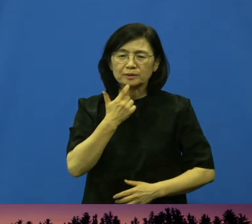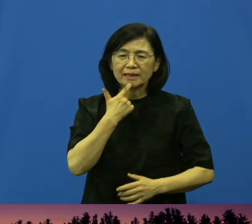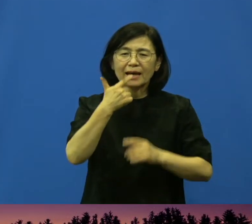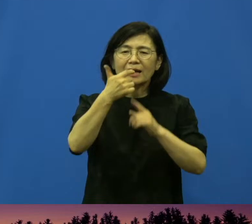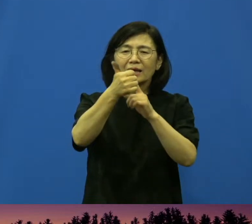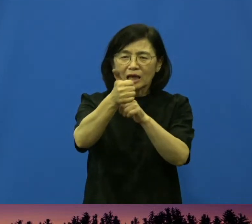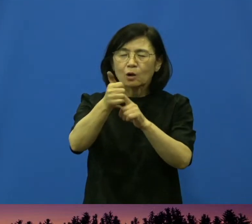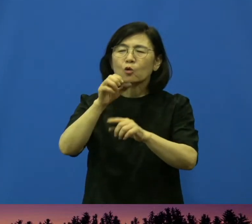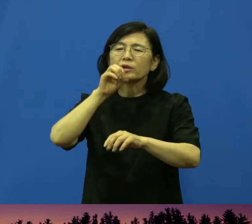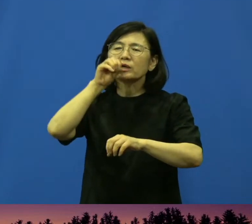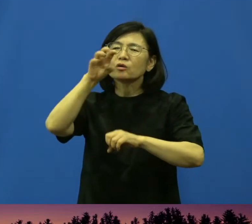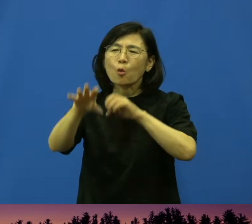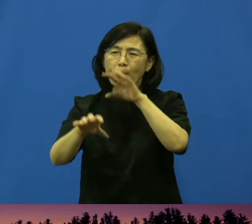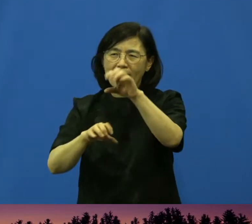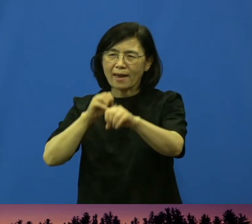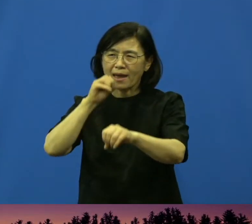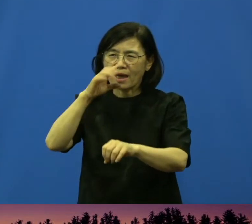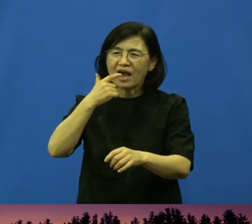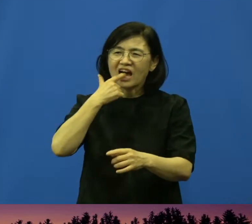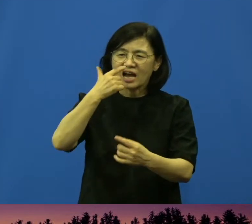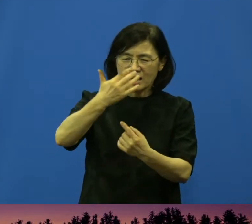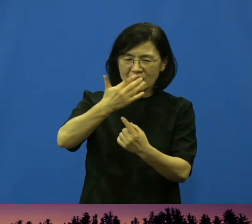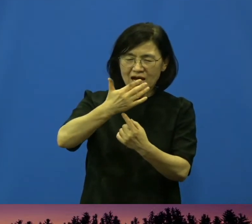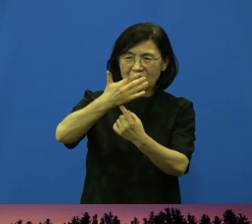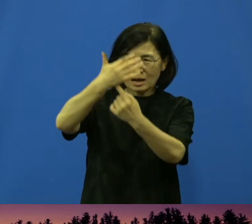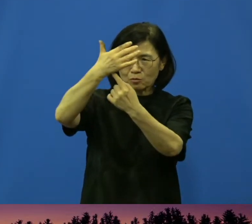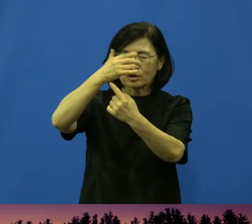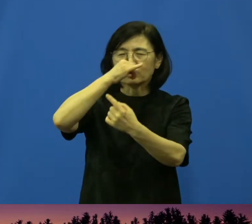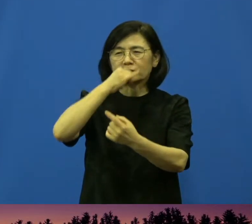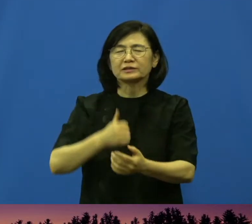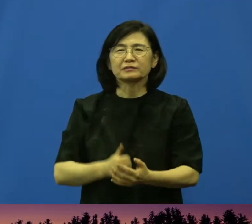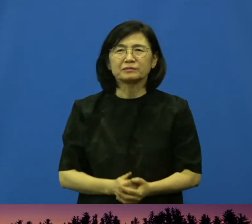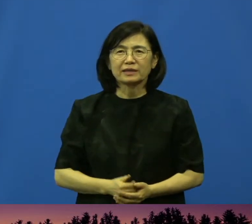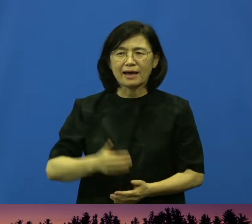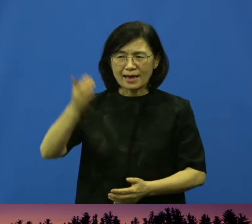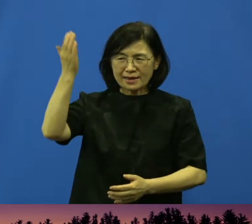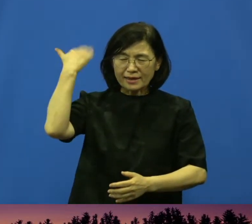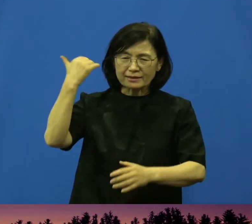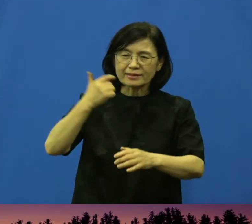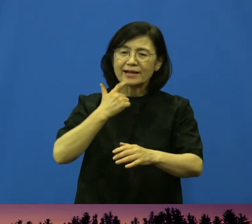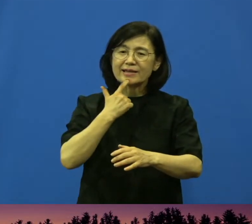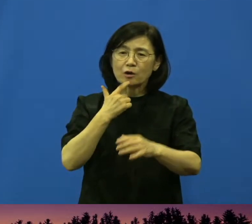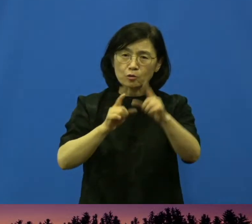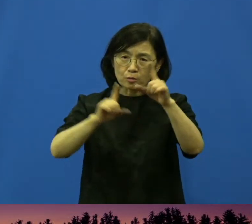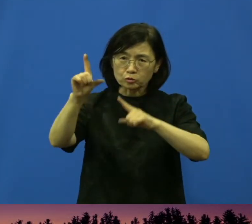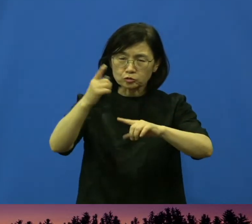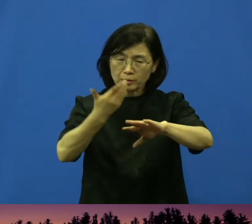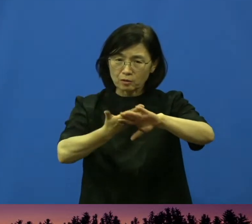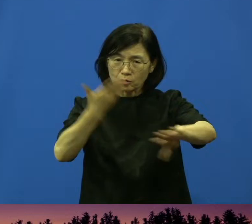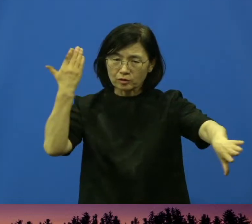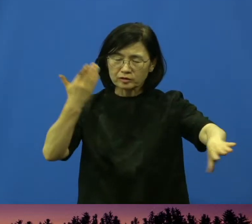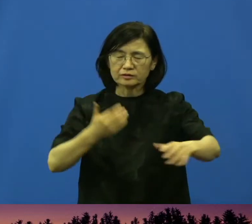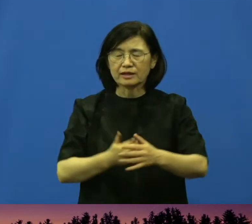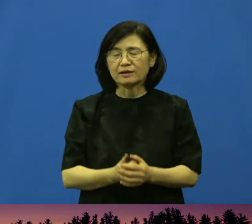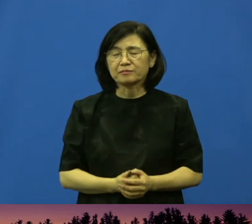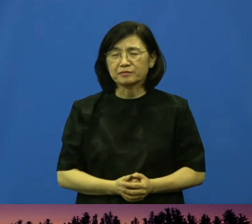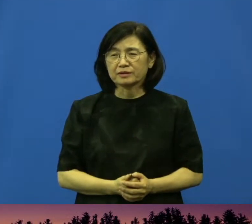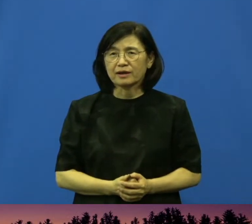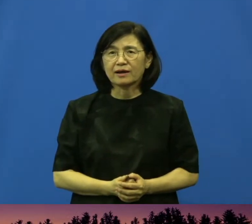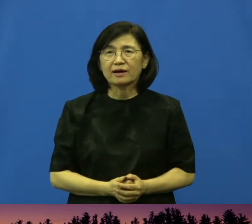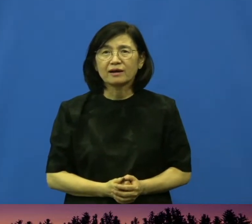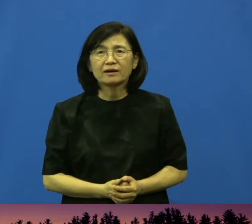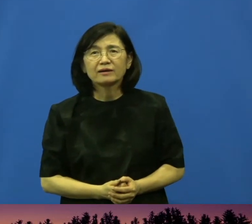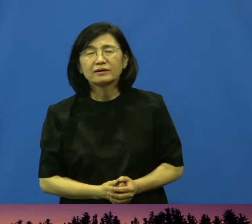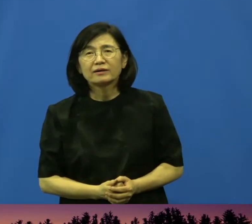항복하는 거예요. 이게 항복이에요. 그동안 야곱의 태도가 아니에요. 이건 마이 웨이, 자기 길을 갔던 사람이에요. 자기의